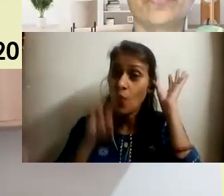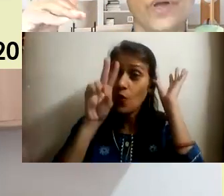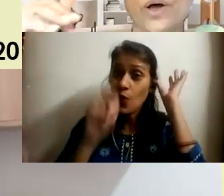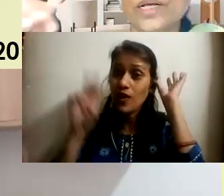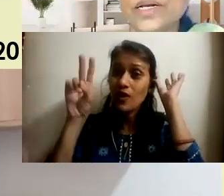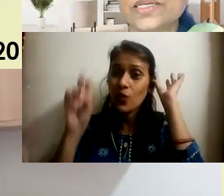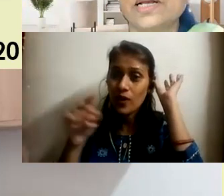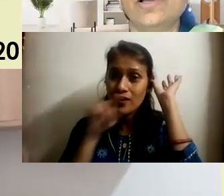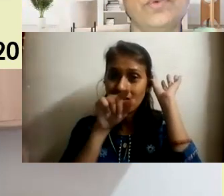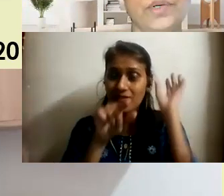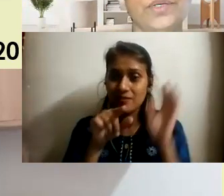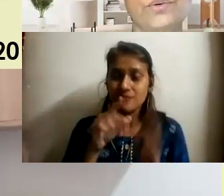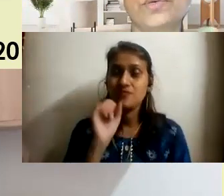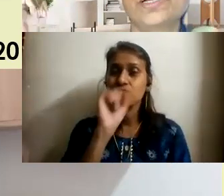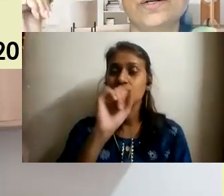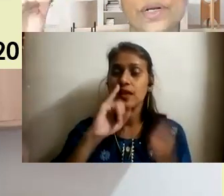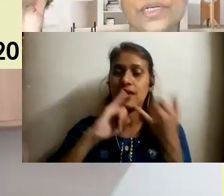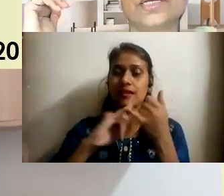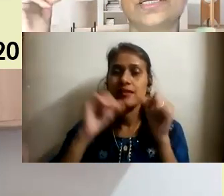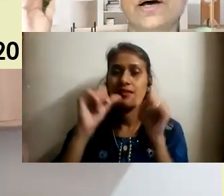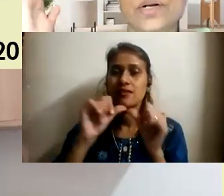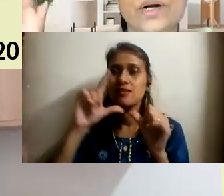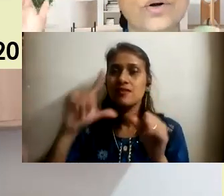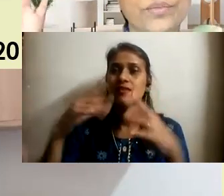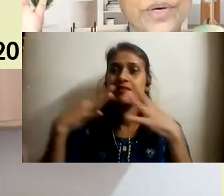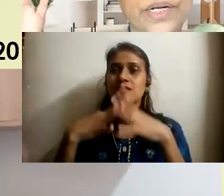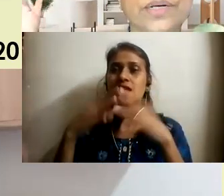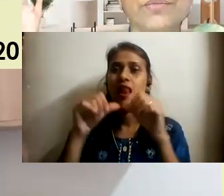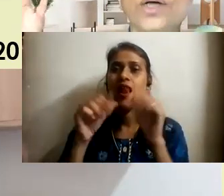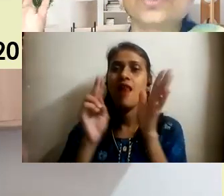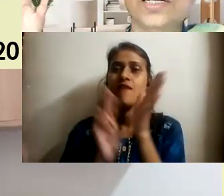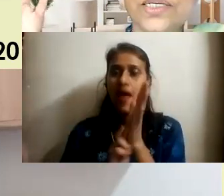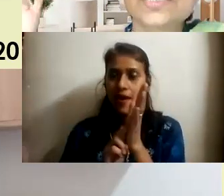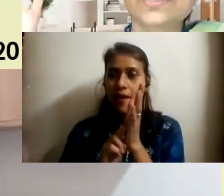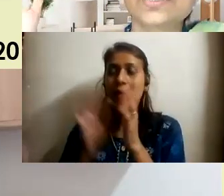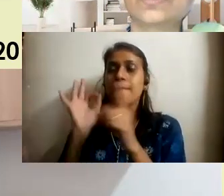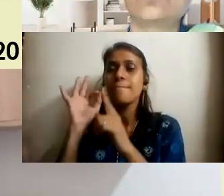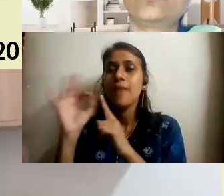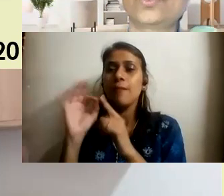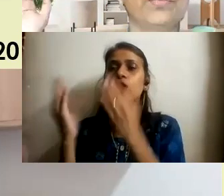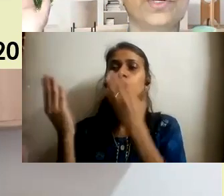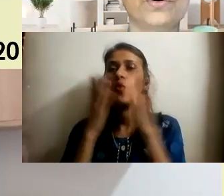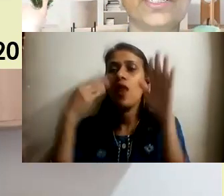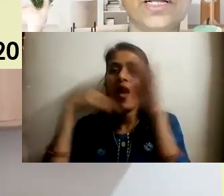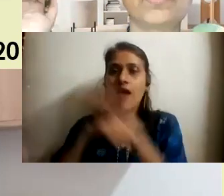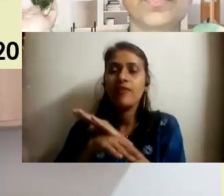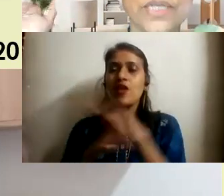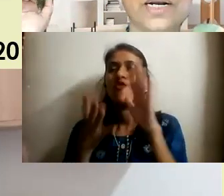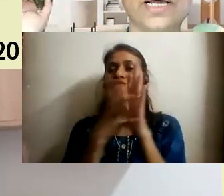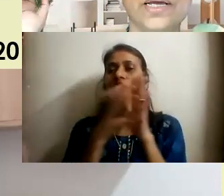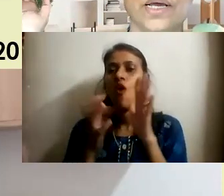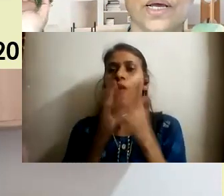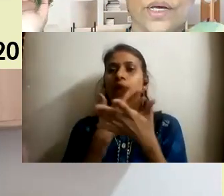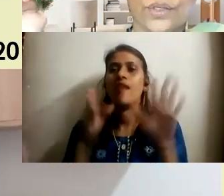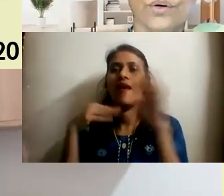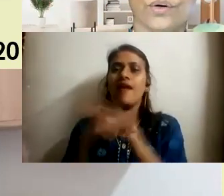है और इनके सलवान पब्लिक स्कूल में इन्होंने जगह दिया और इनका डॉक्यूमेंटेशन बहुत अच्छे से फोटोकॉपिंग यूनिट अंदर में चल रहा